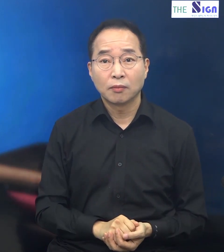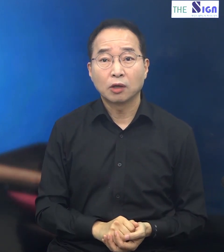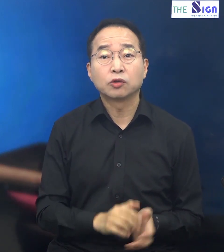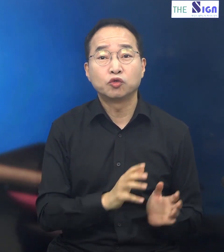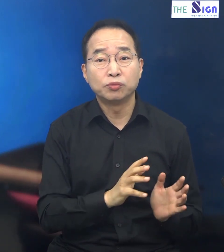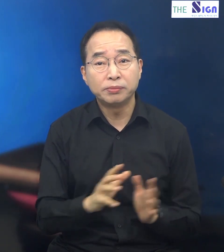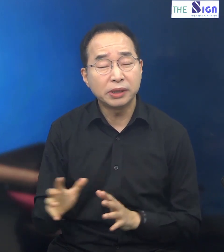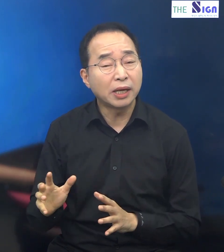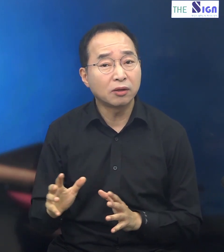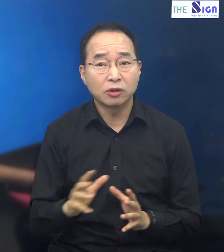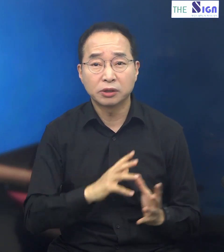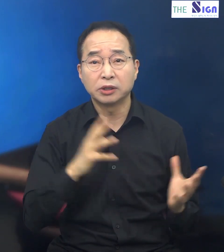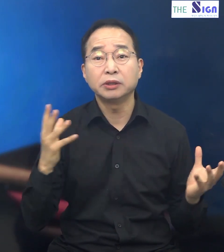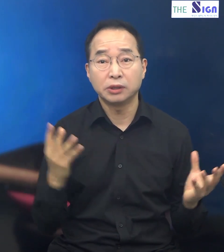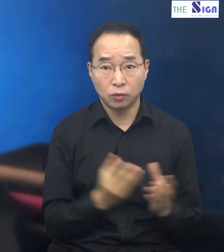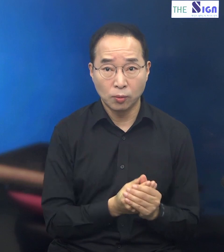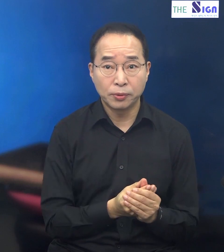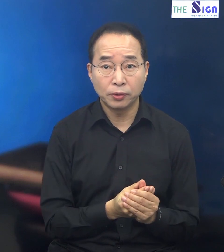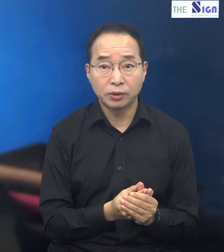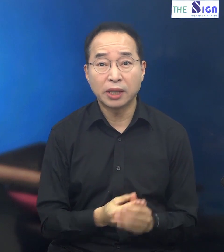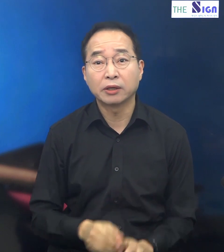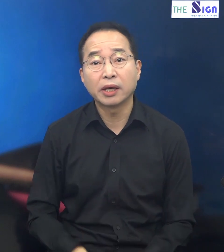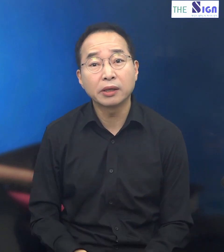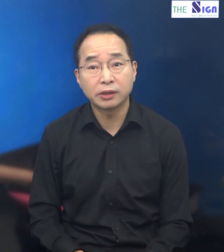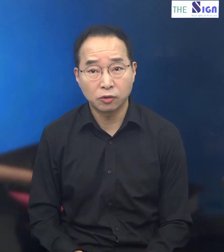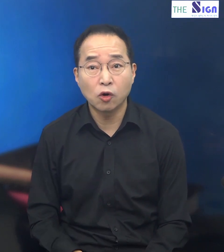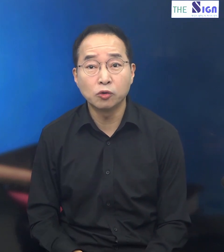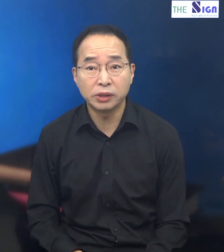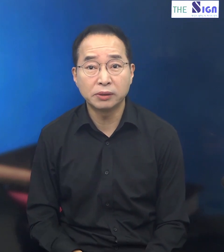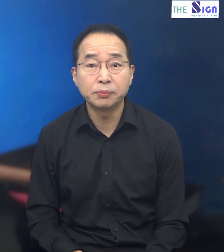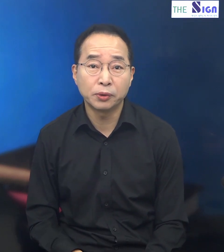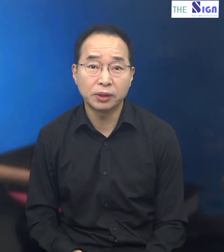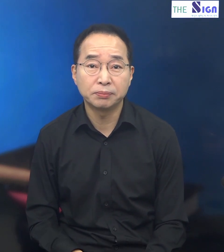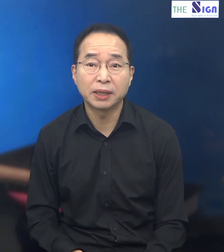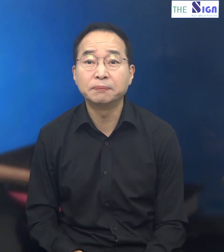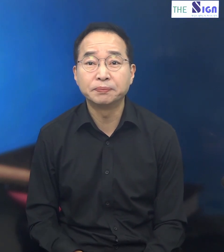어떤 준비나 이런 것들은 이런 표현들을 하는 게 그래도 어울리는 표현입니다.